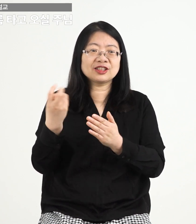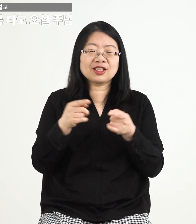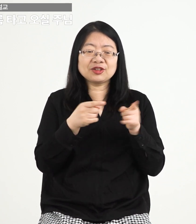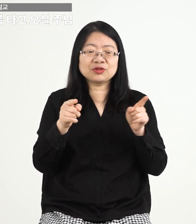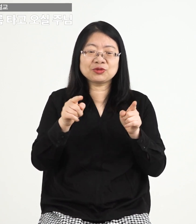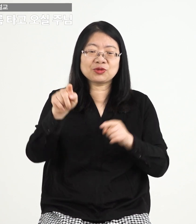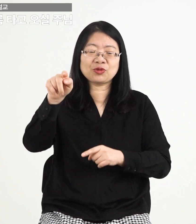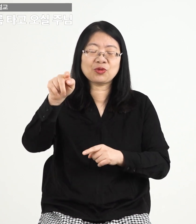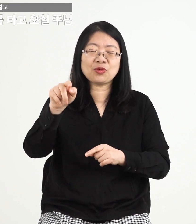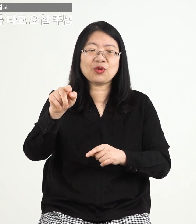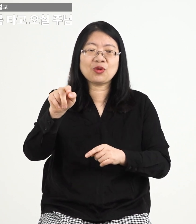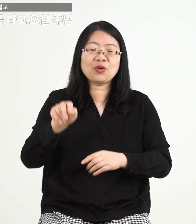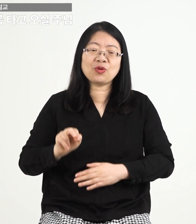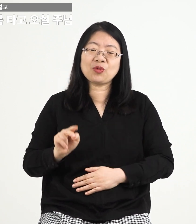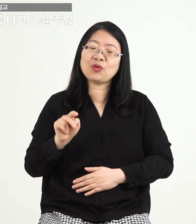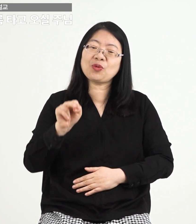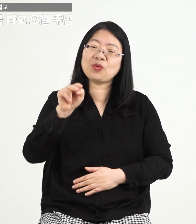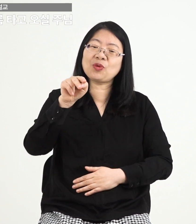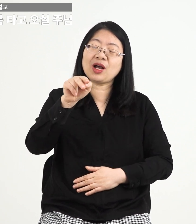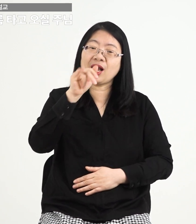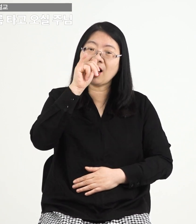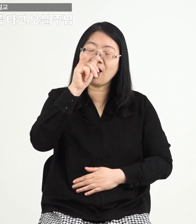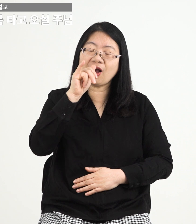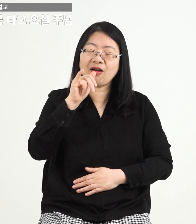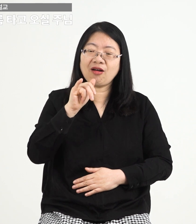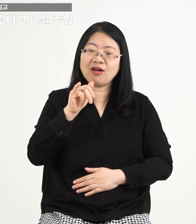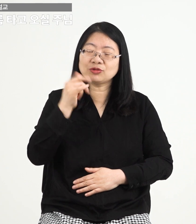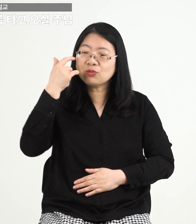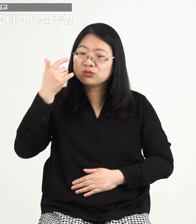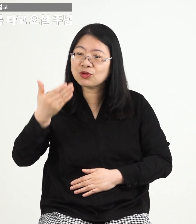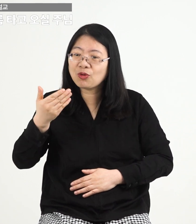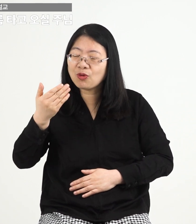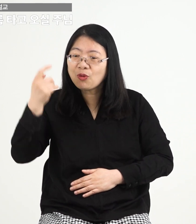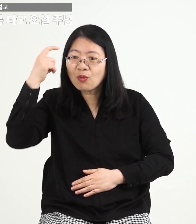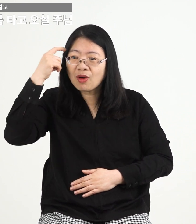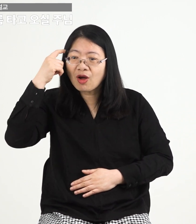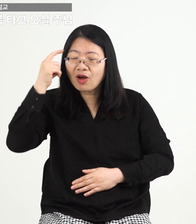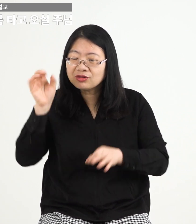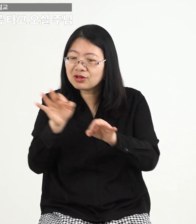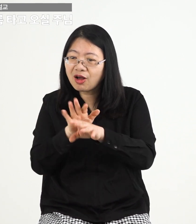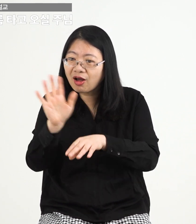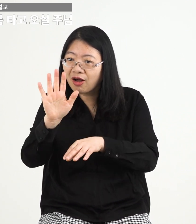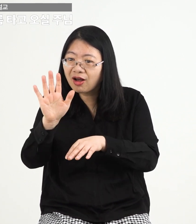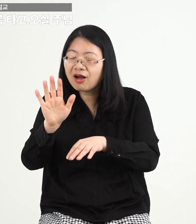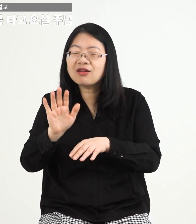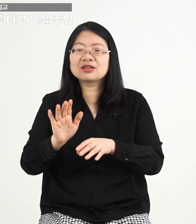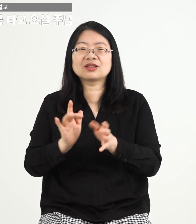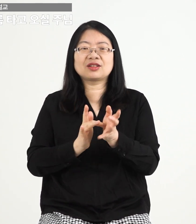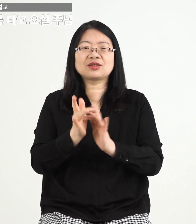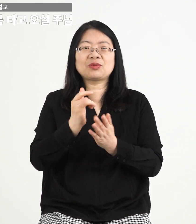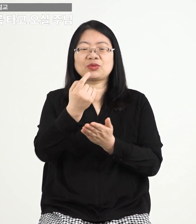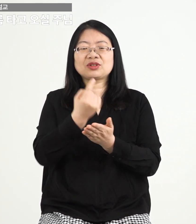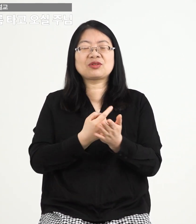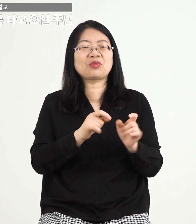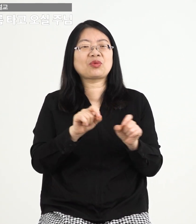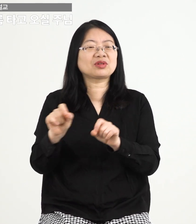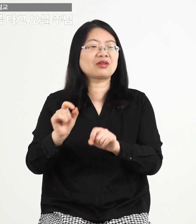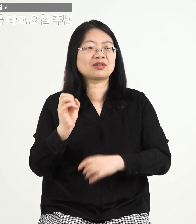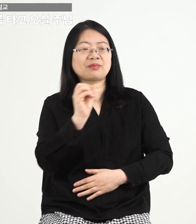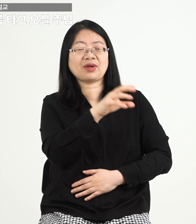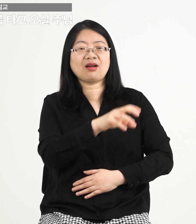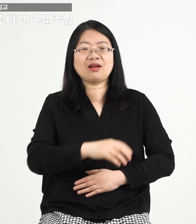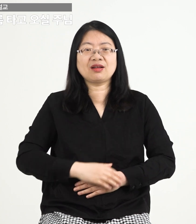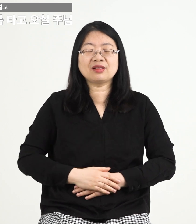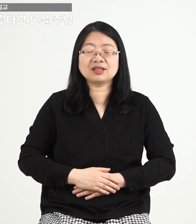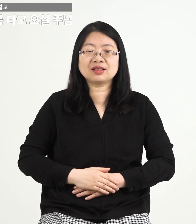그랬더니 기자들이 막 부르니까 오늘 연기되셨다고 오시는 게 연기됐다고. 자, 이런